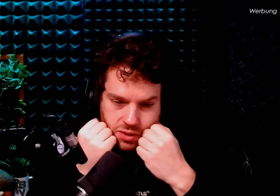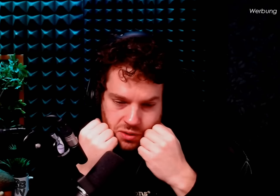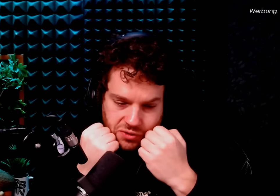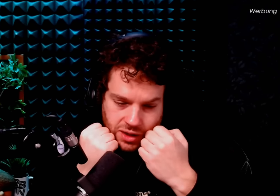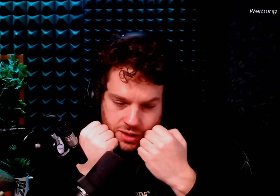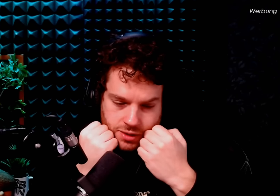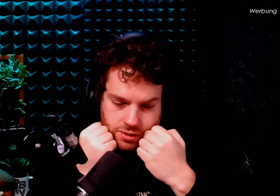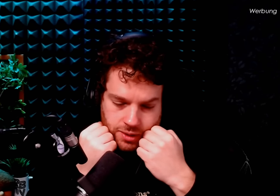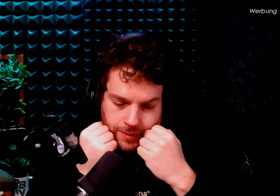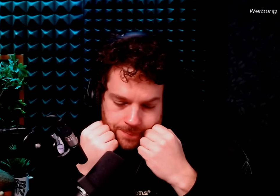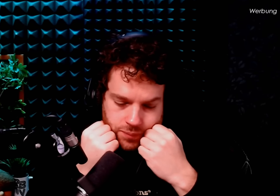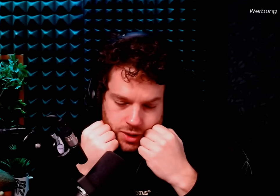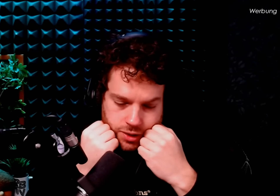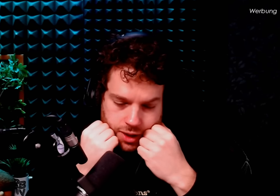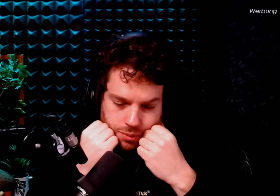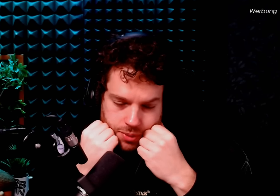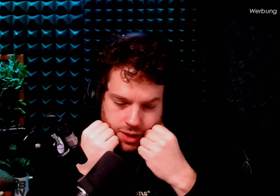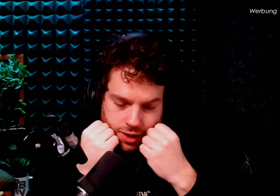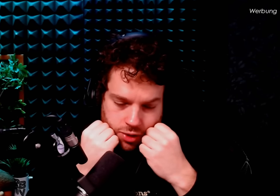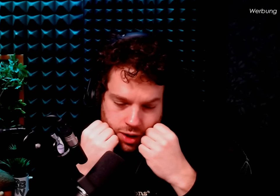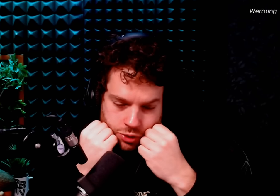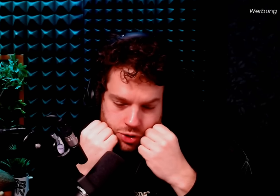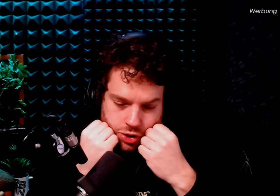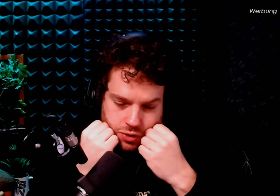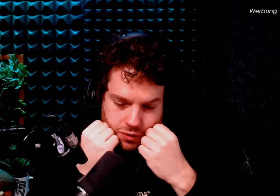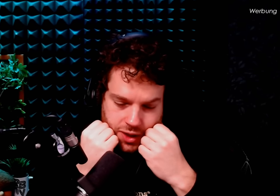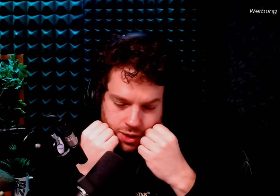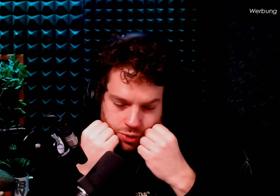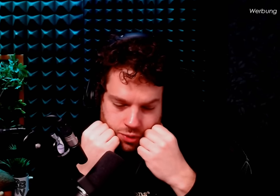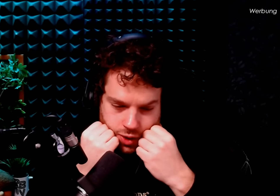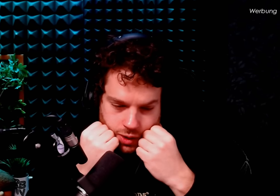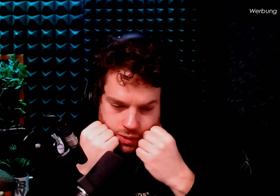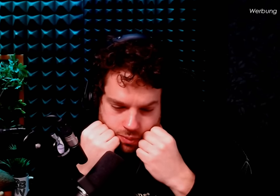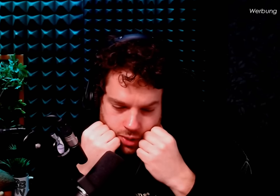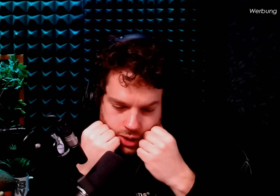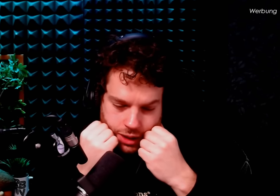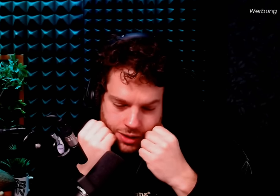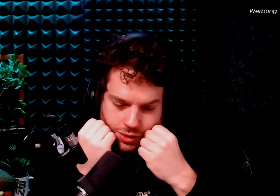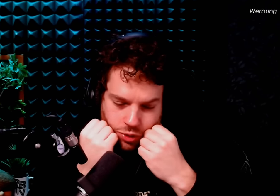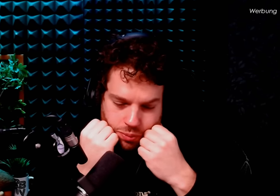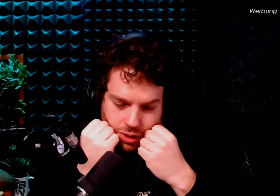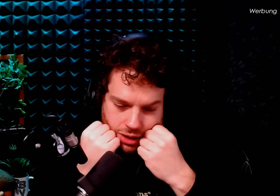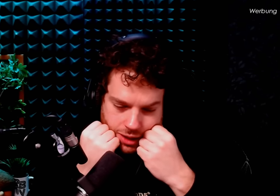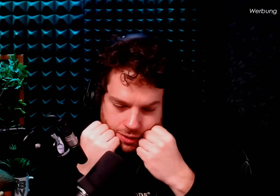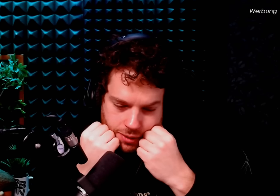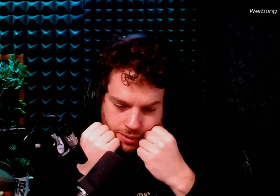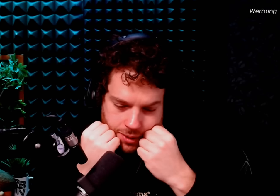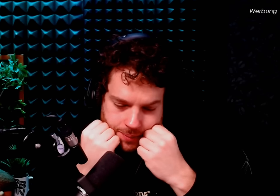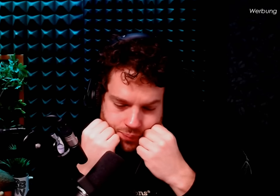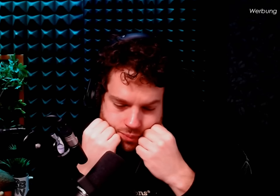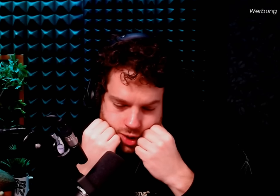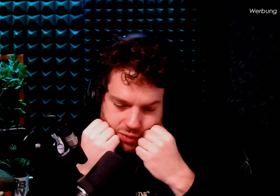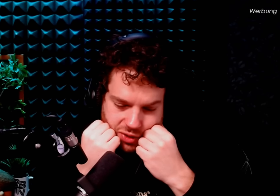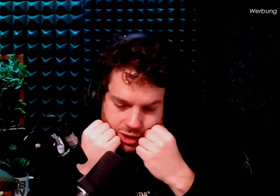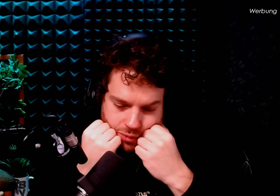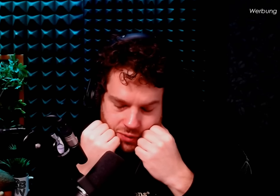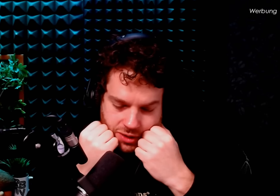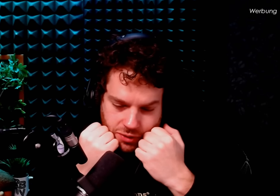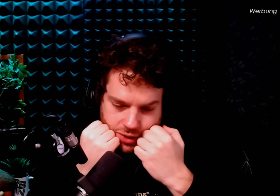mir zu viel isst, dann kriegt man einen Rausch sowie Heroin. Das tut mir leid. Ja, Philipp, wir sind